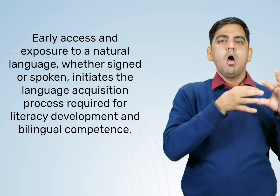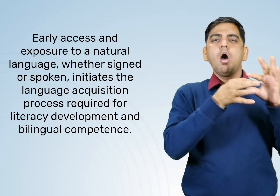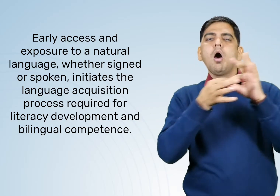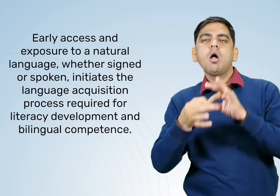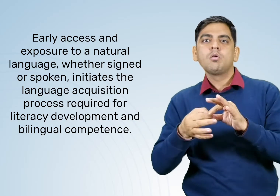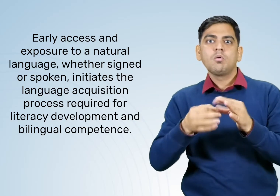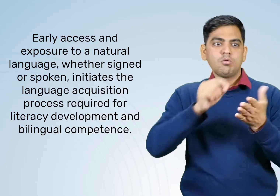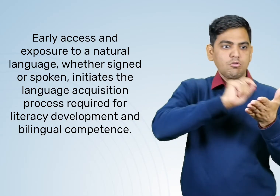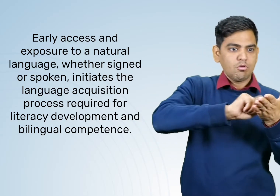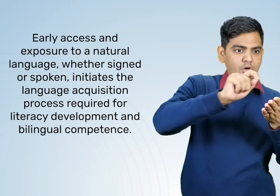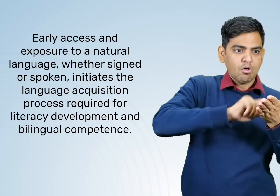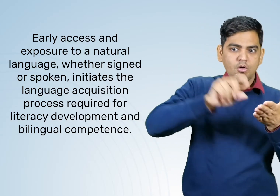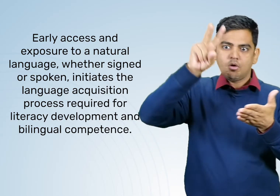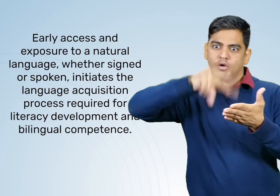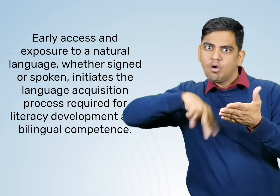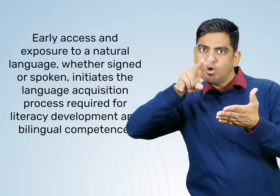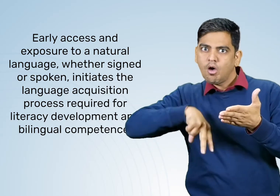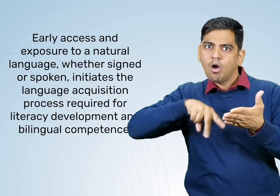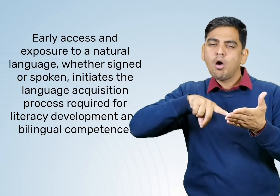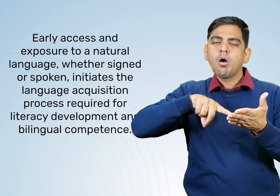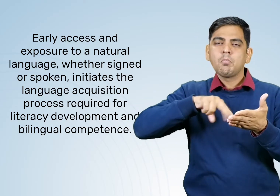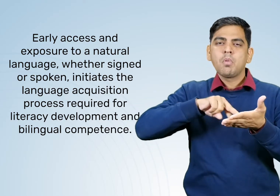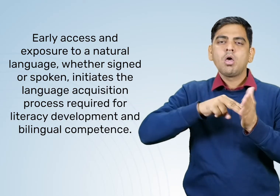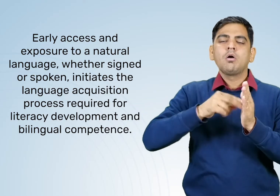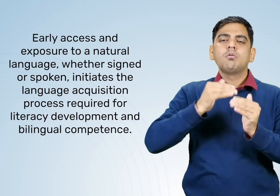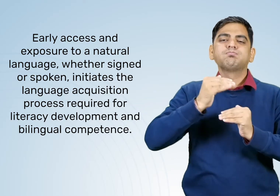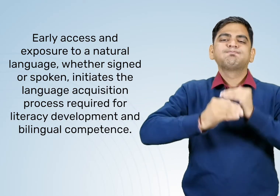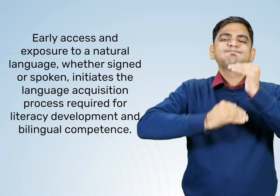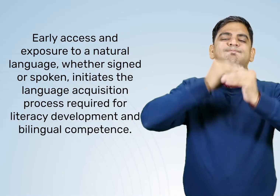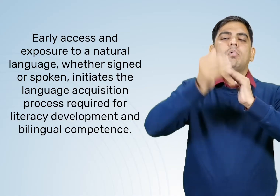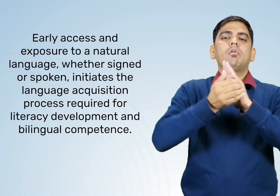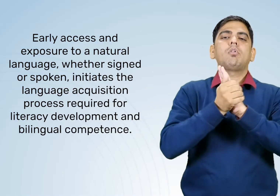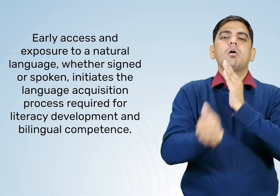है कि भाषा का अधिकरण की प्रक्रिया शुरुआत से ही हो जाए।